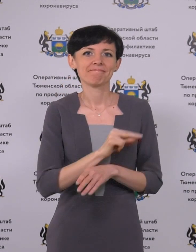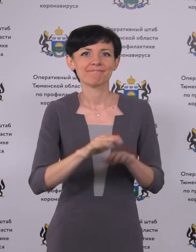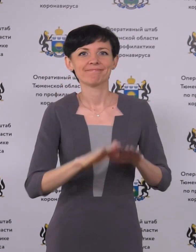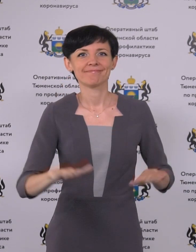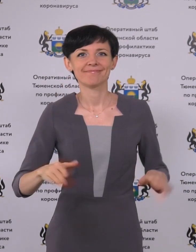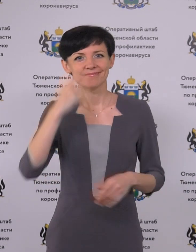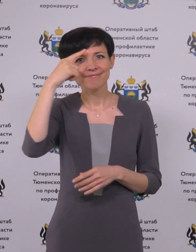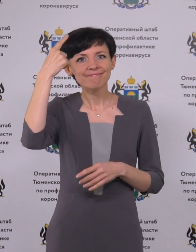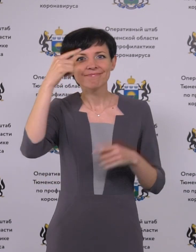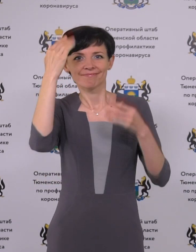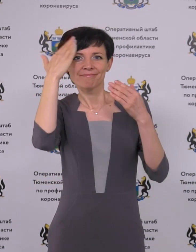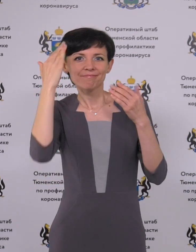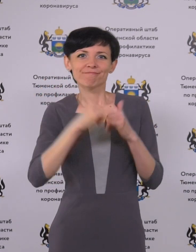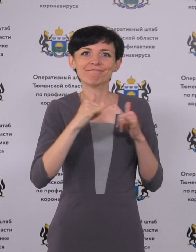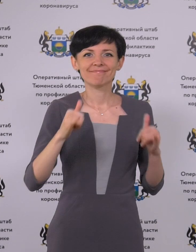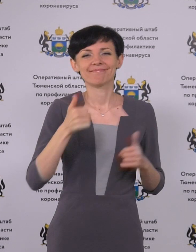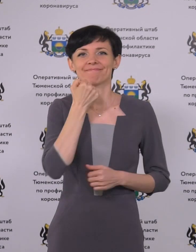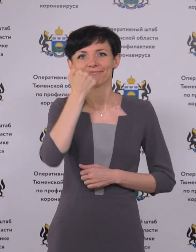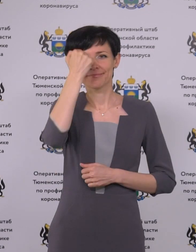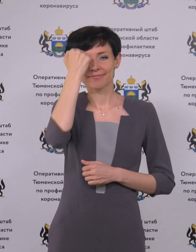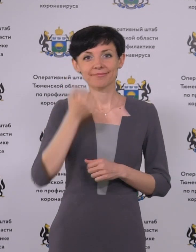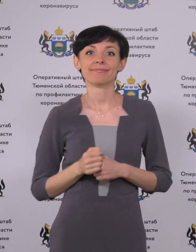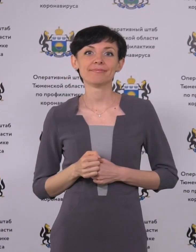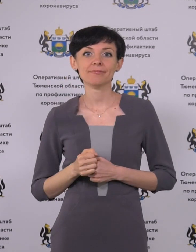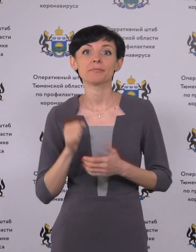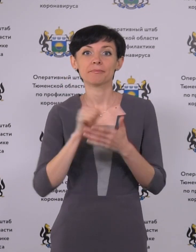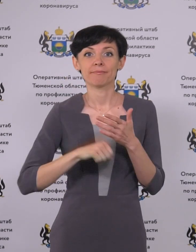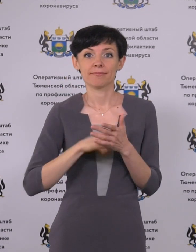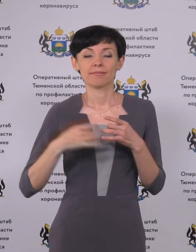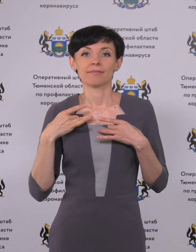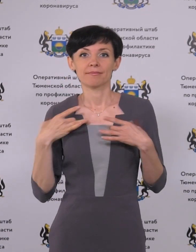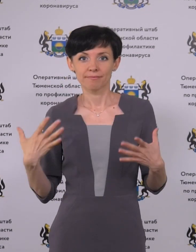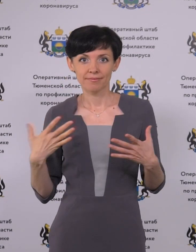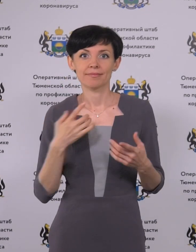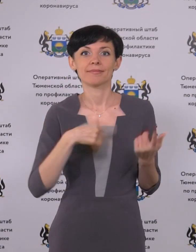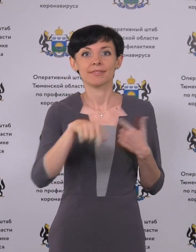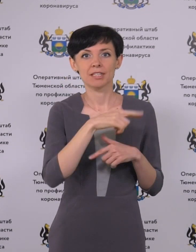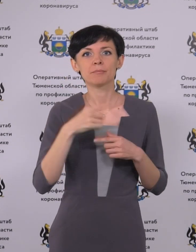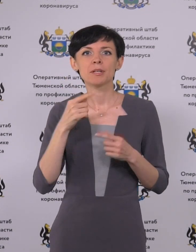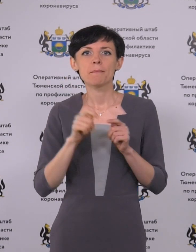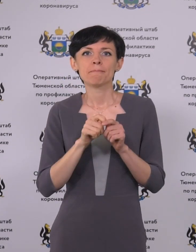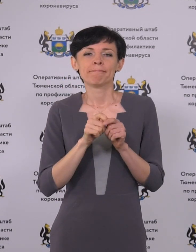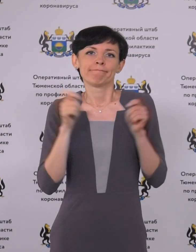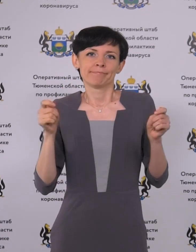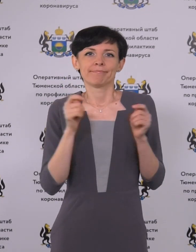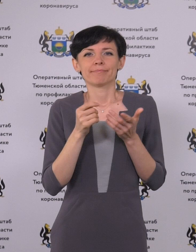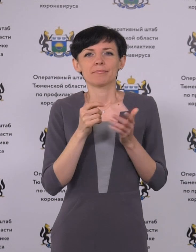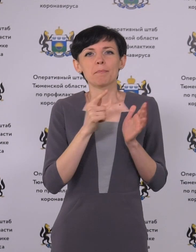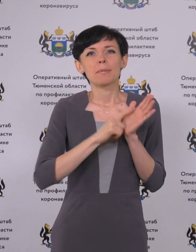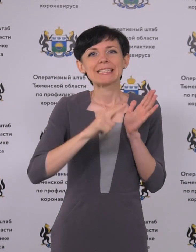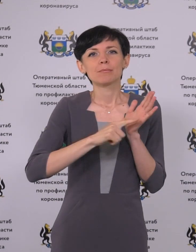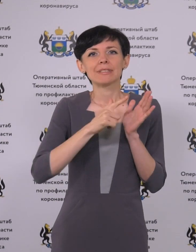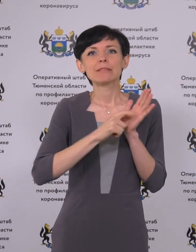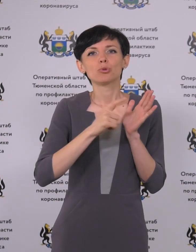в честь праздника учреждения культуры тюменской области подготовили около 700 мероприятий и если вы хотите провести